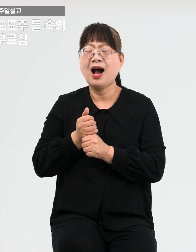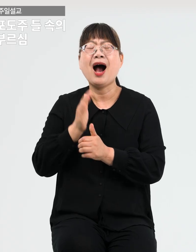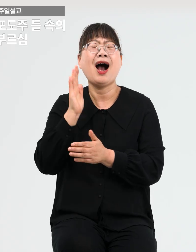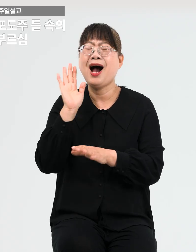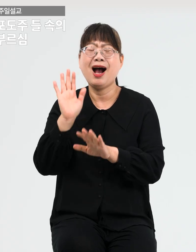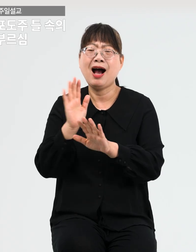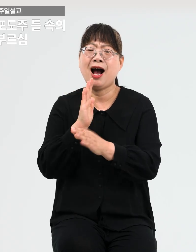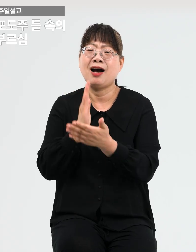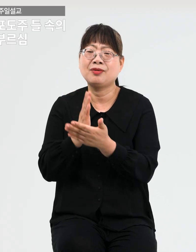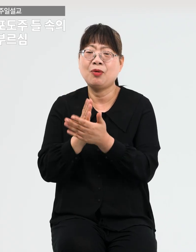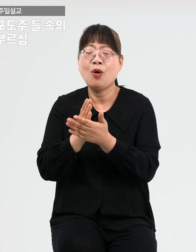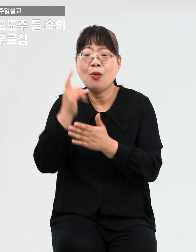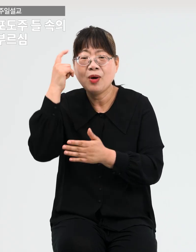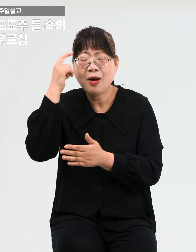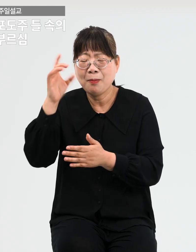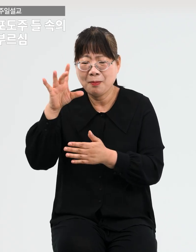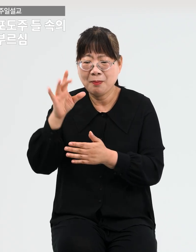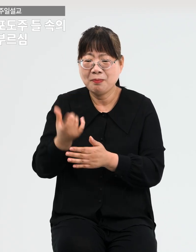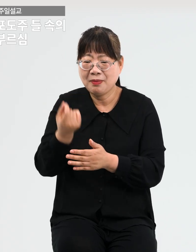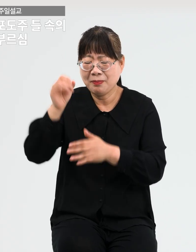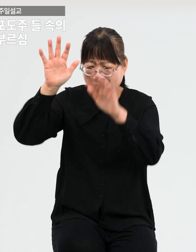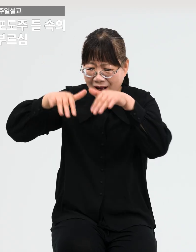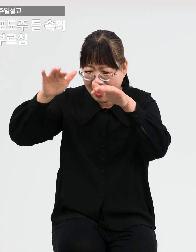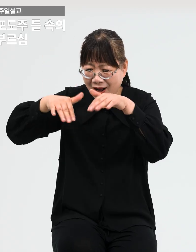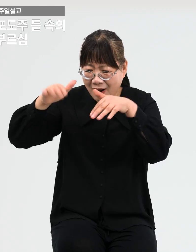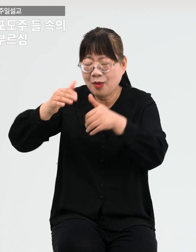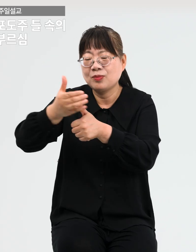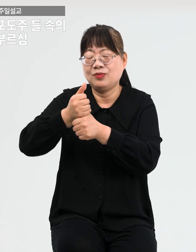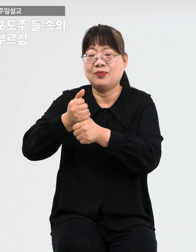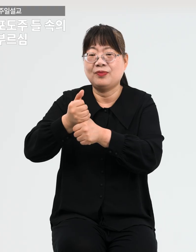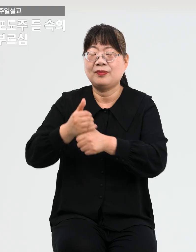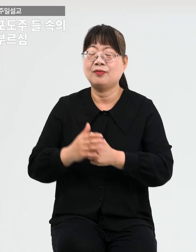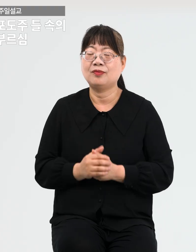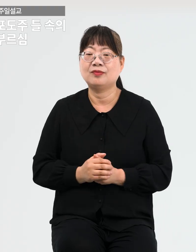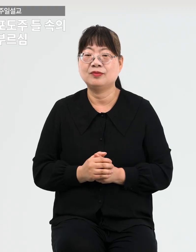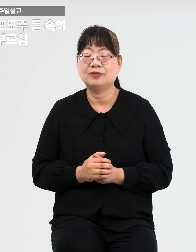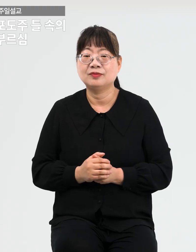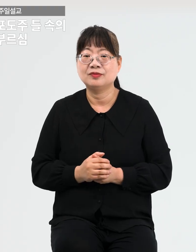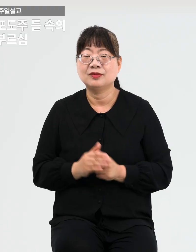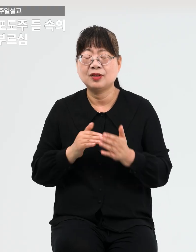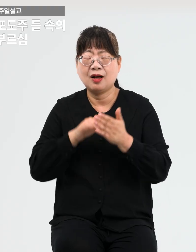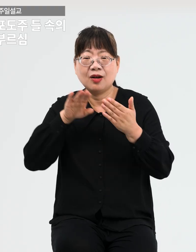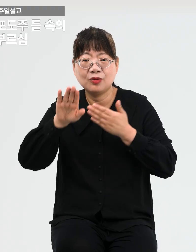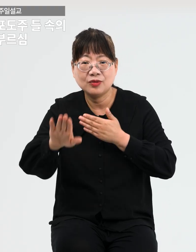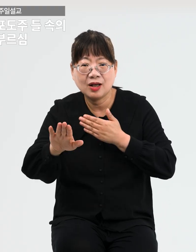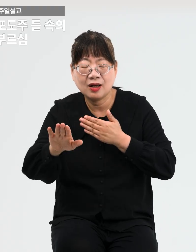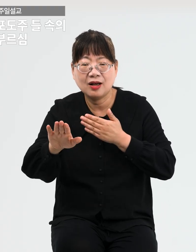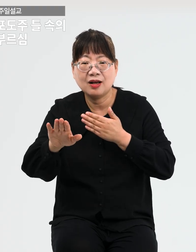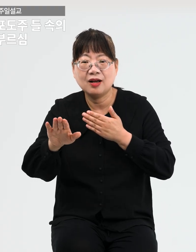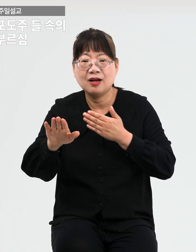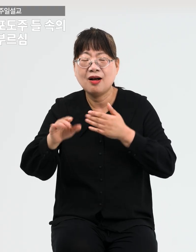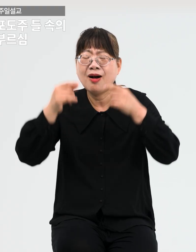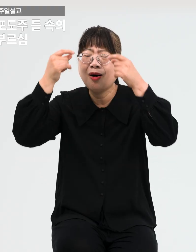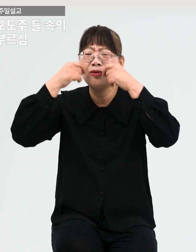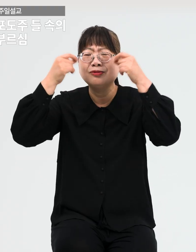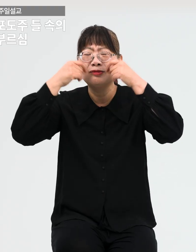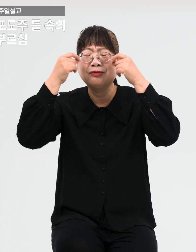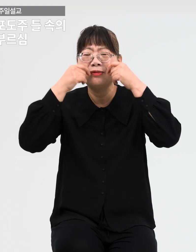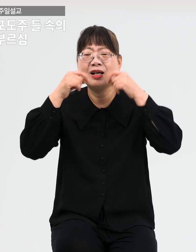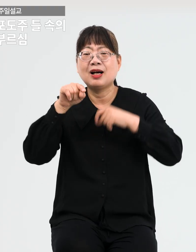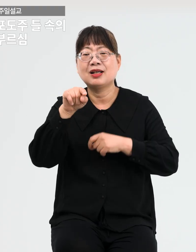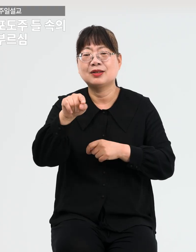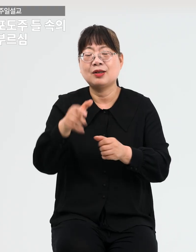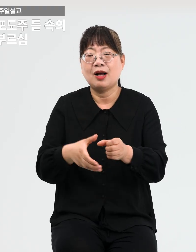된다고. 왜 이러냐고. 빨리 내려오라고. 붙잡았어요. 그리고는 펑펑 우는